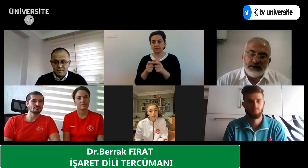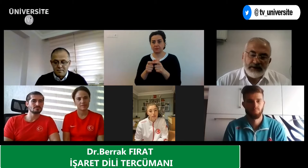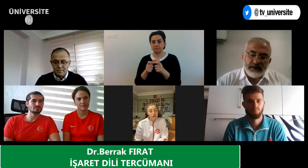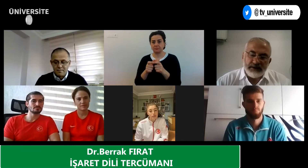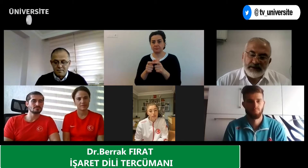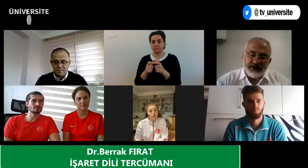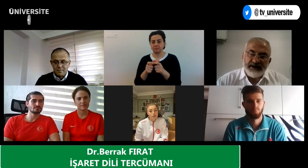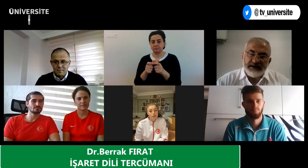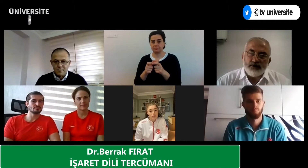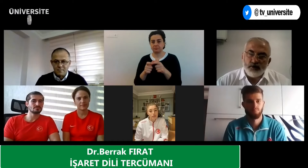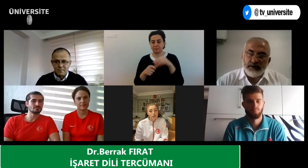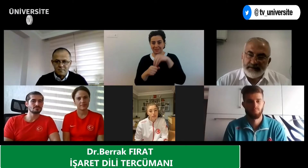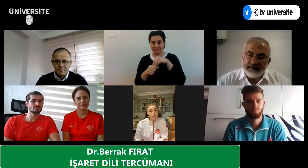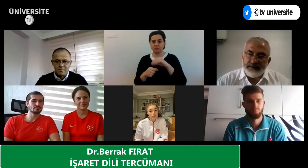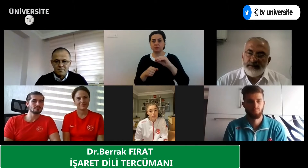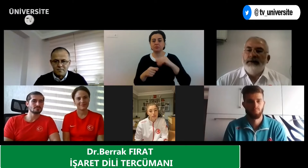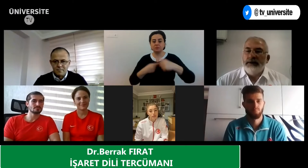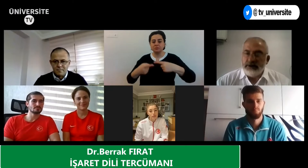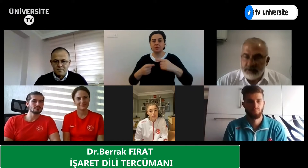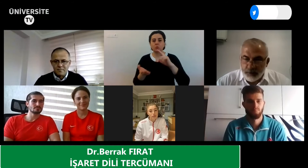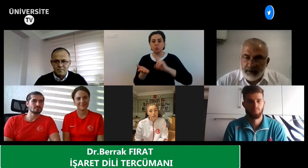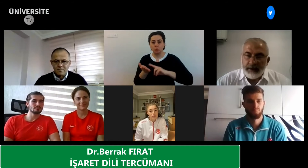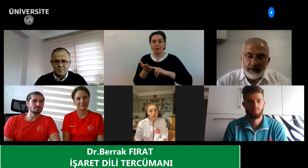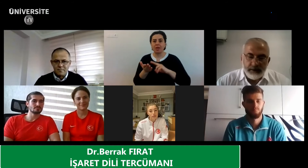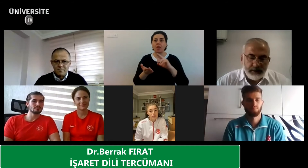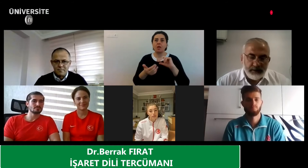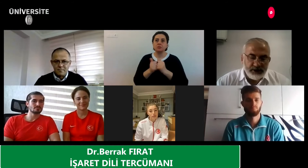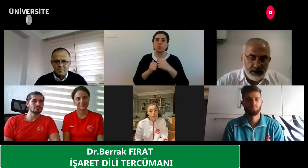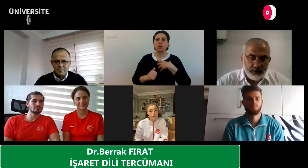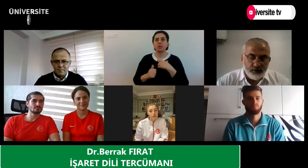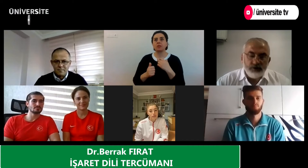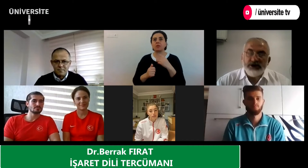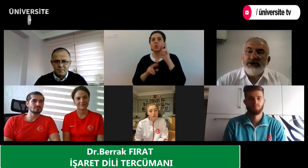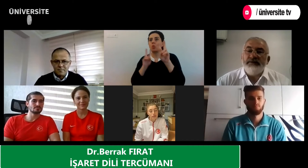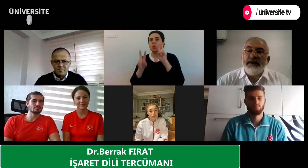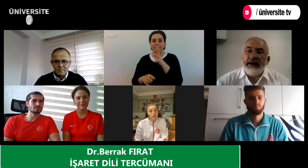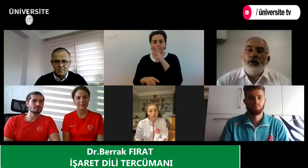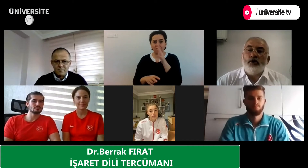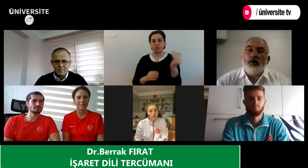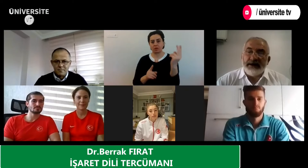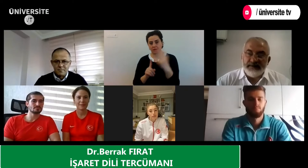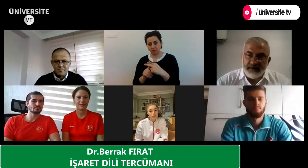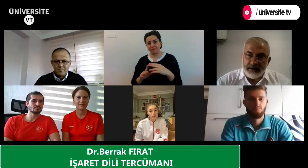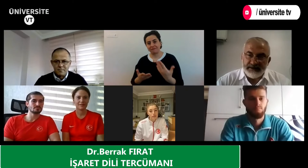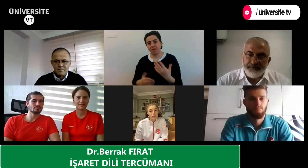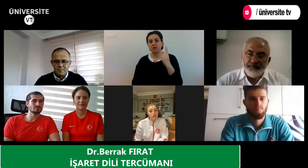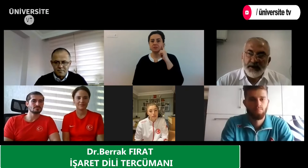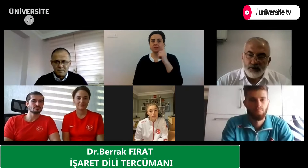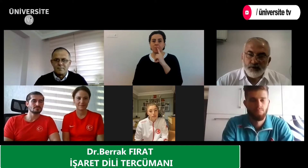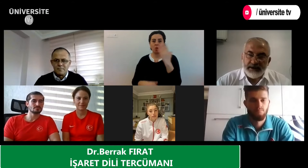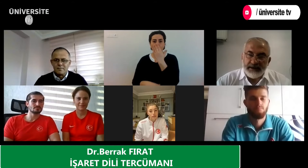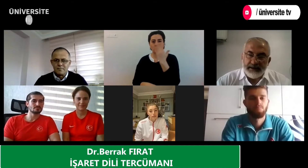olduğu kişilerin çocuklarından spora çağırıyoruz. İşitme engelli okullarımız var